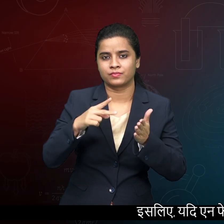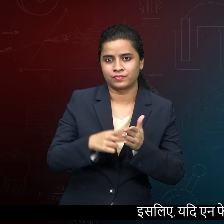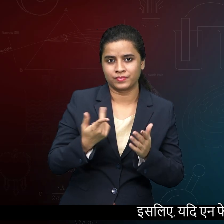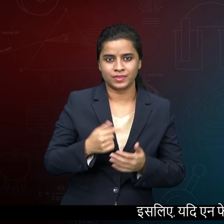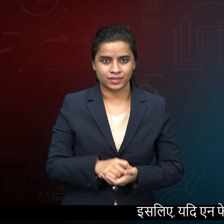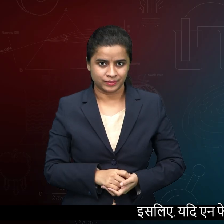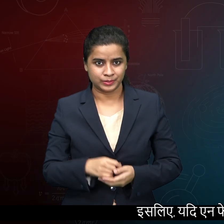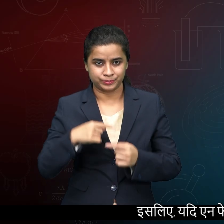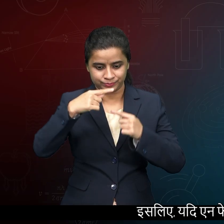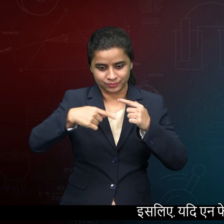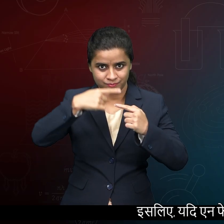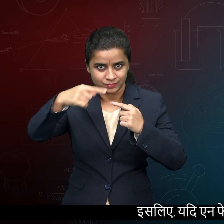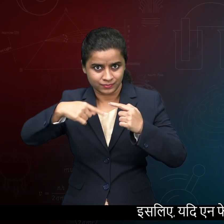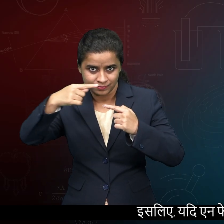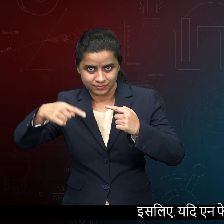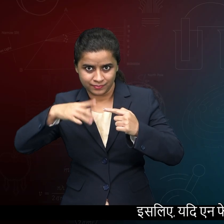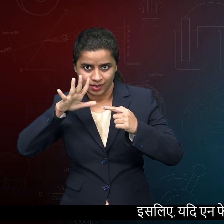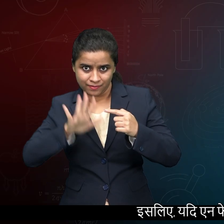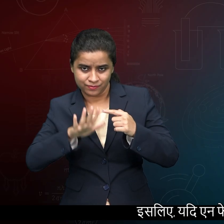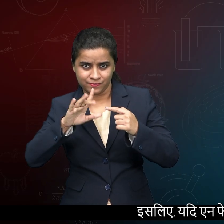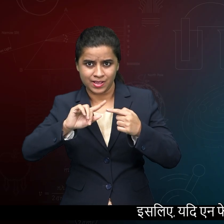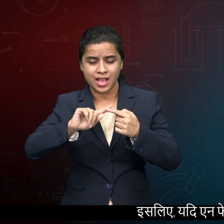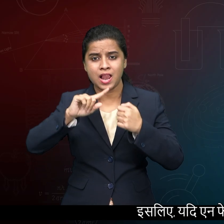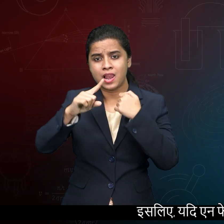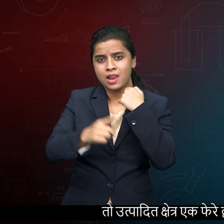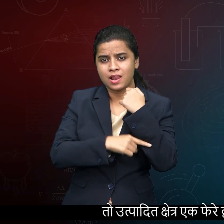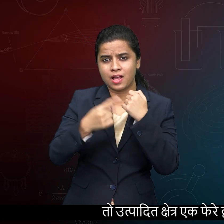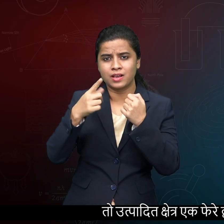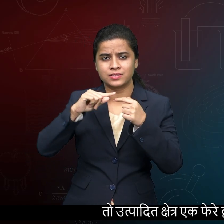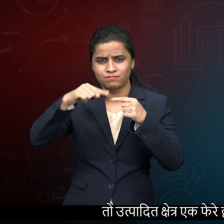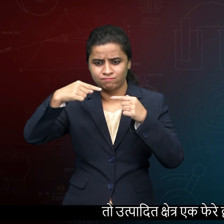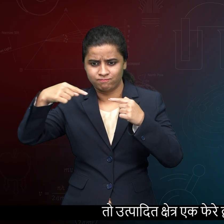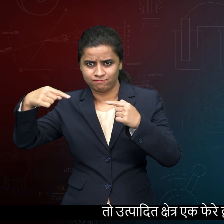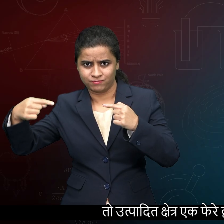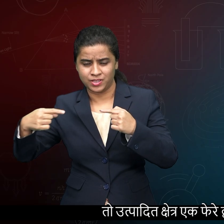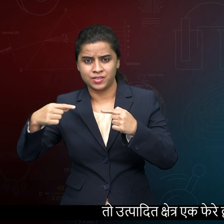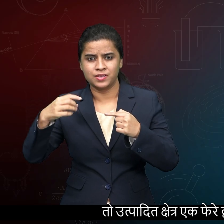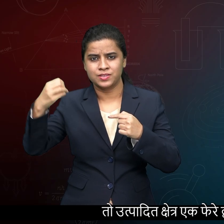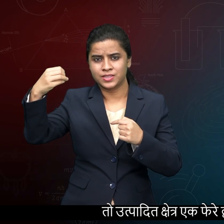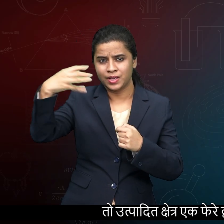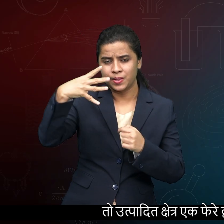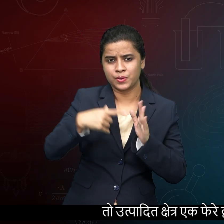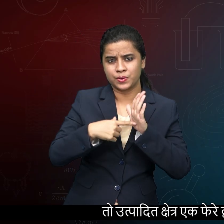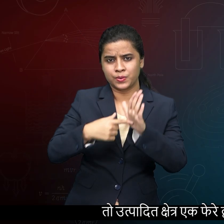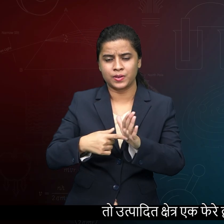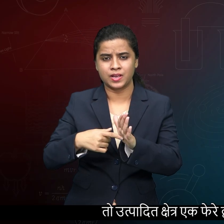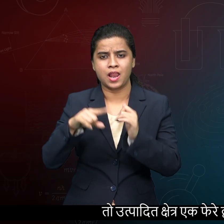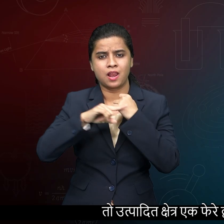यदि n फेरों वाले एक वृत्ताकार कुंडली है तो उत्पादित क्षेत्र एक फेरे द्वारा